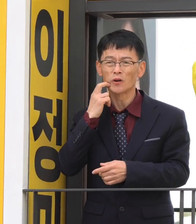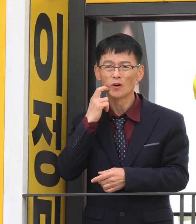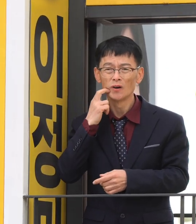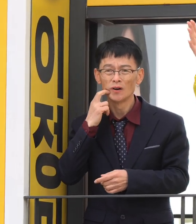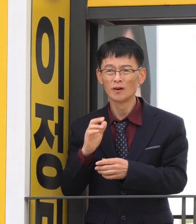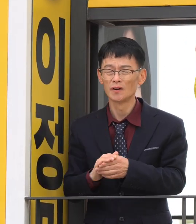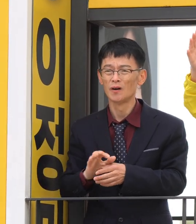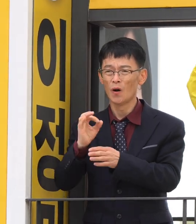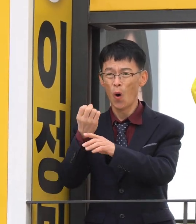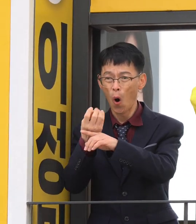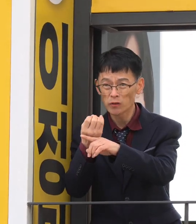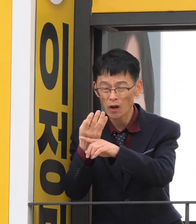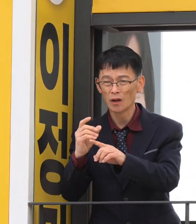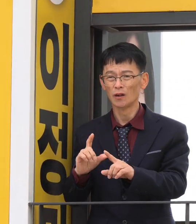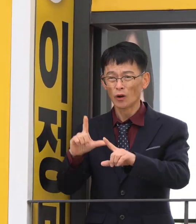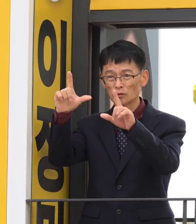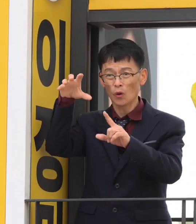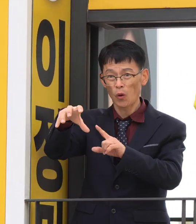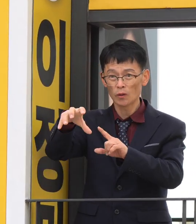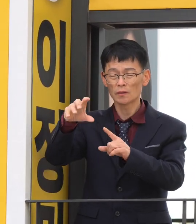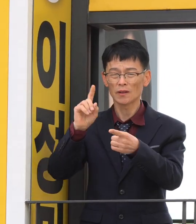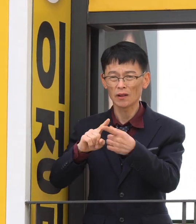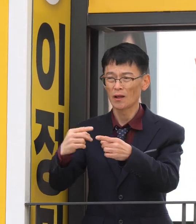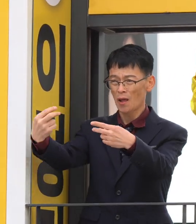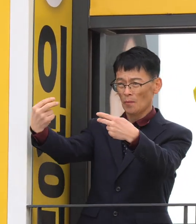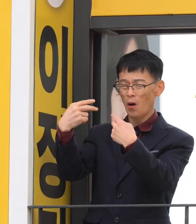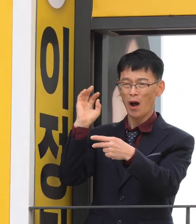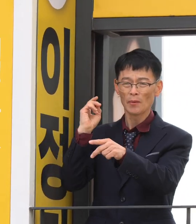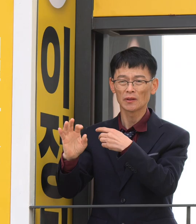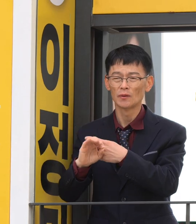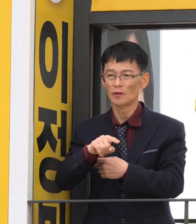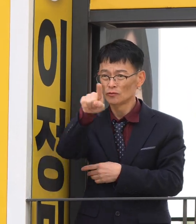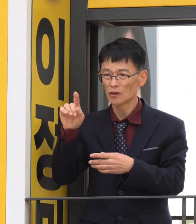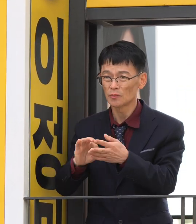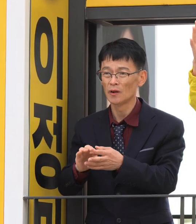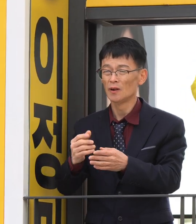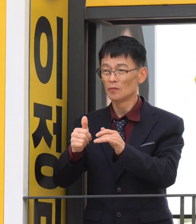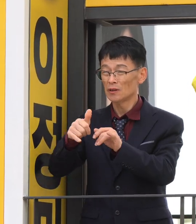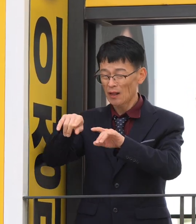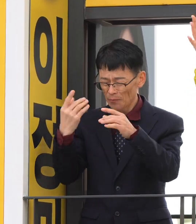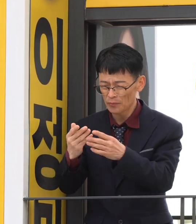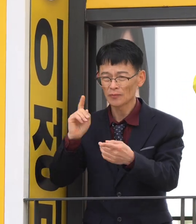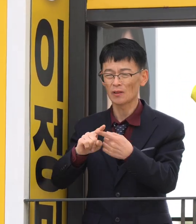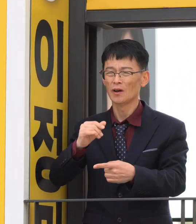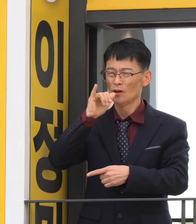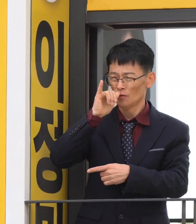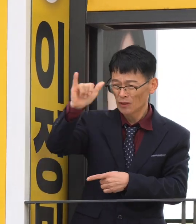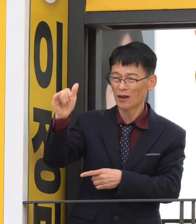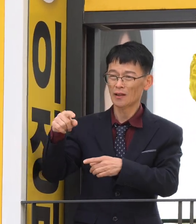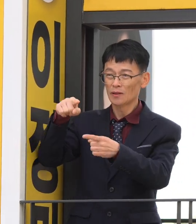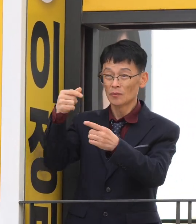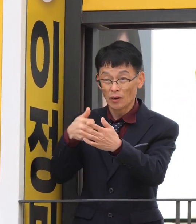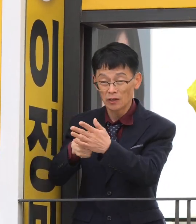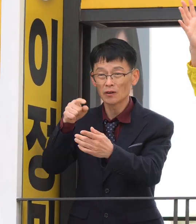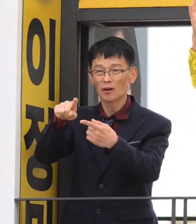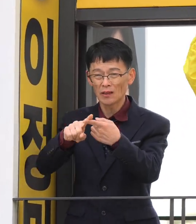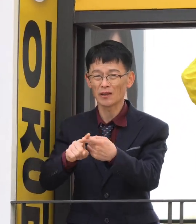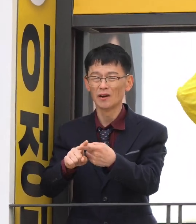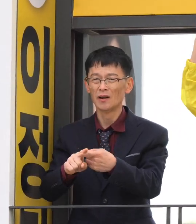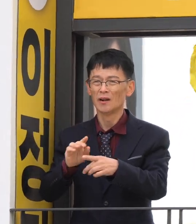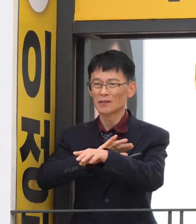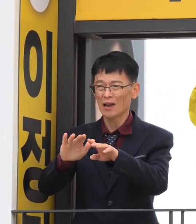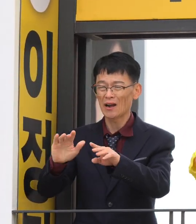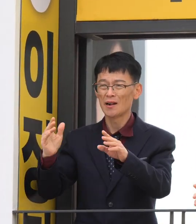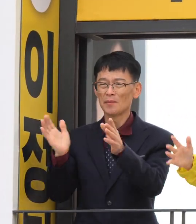송도, 옥년, 동춘동을 주목하며 우리 주민들의 위대한 선택에